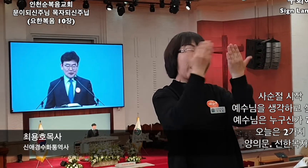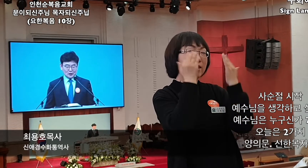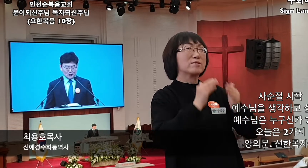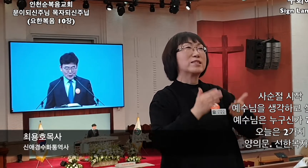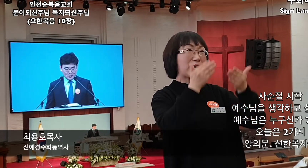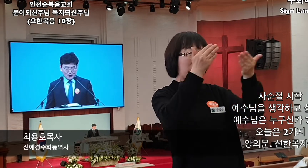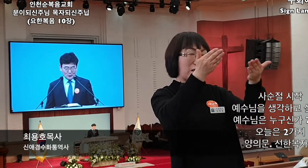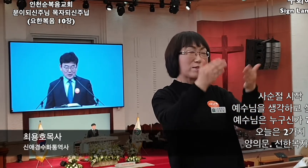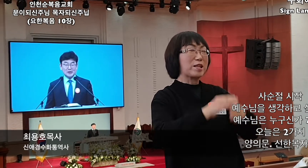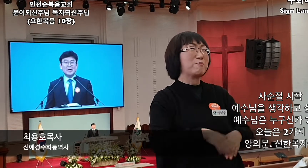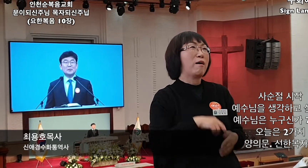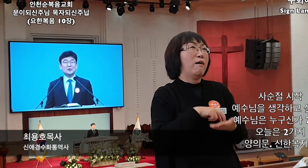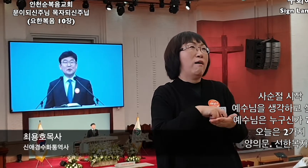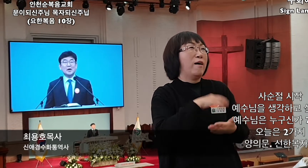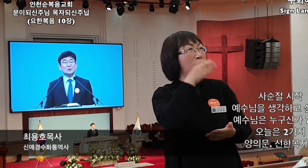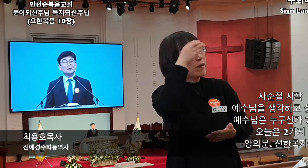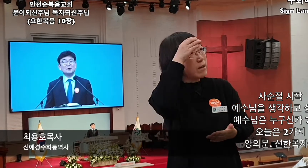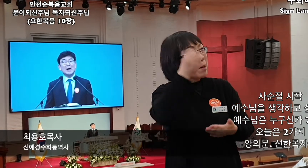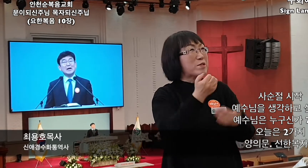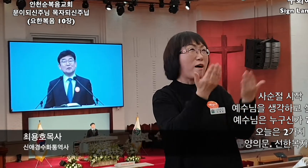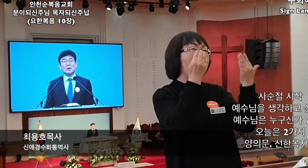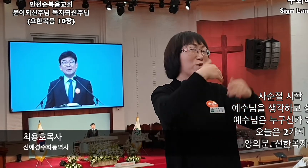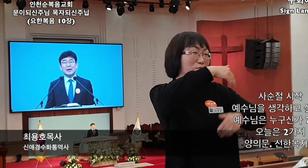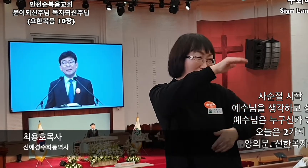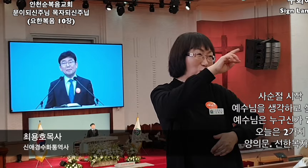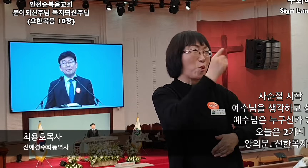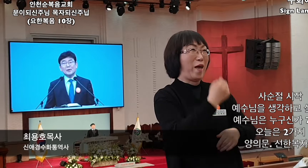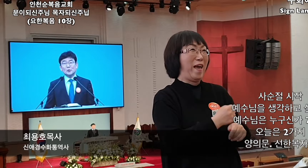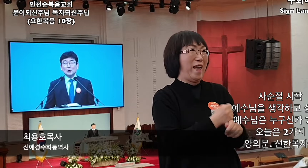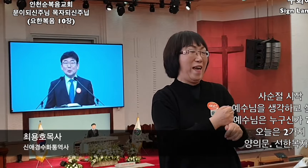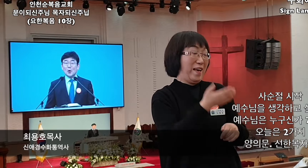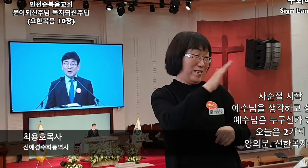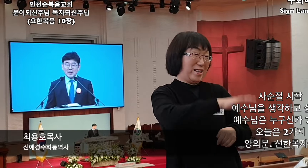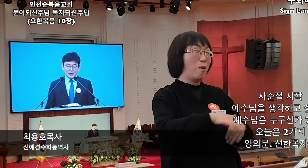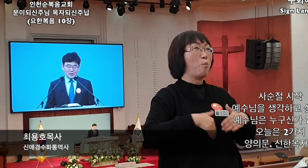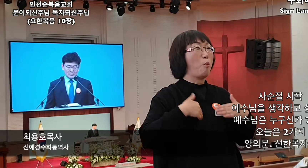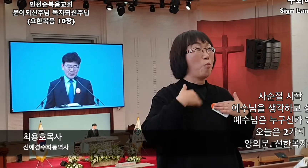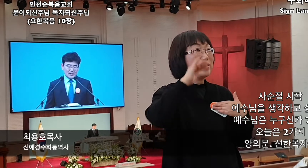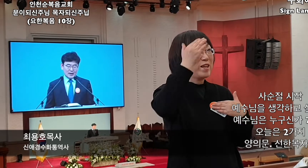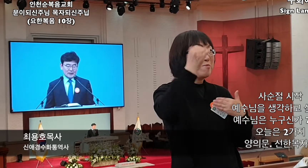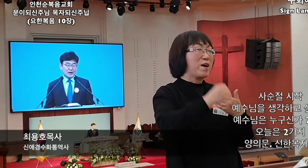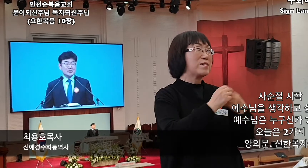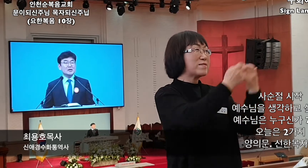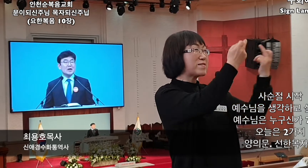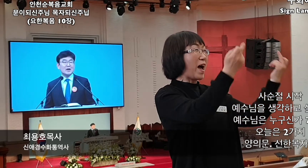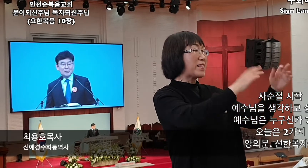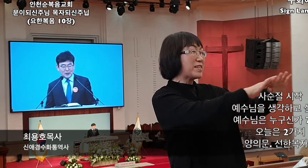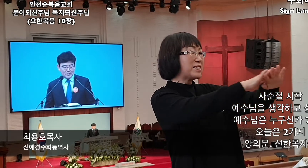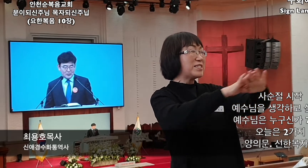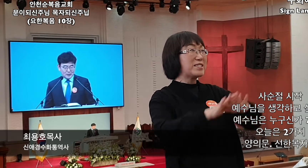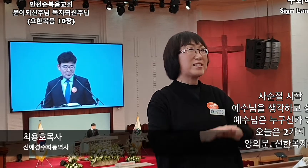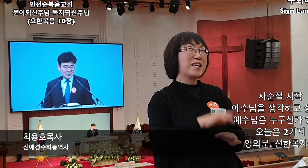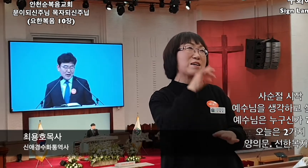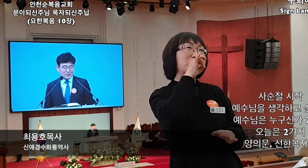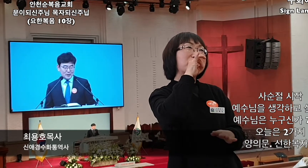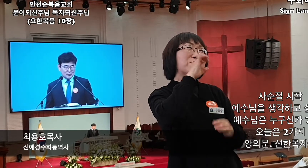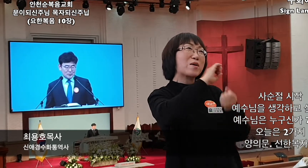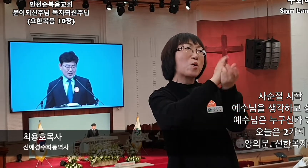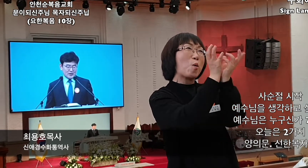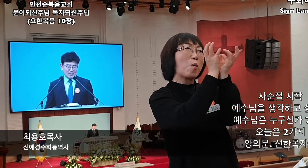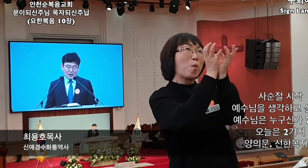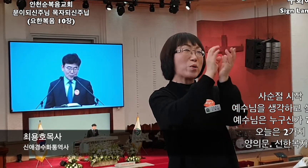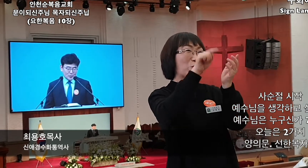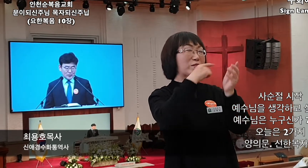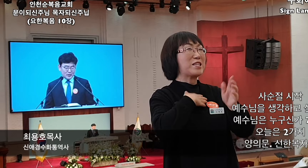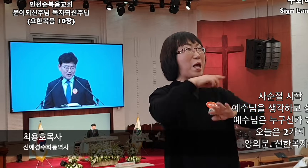떨리는 녀석들도 있고 또 기대하면서 학교를 가기도 합니다. 또 봄이 되면 산에 들에 진달래 펴요. 진달래 피는